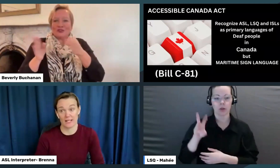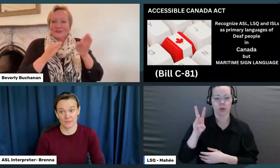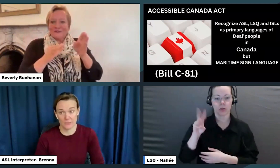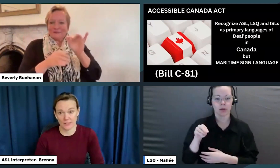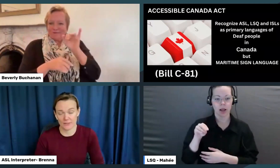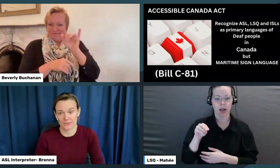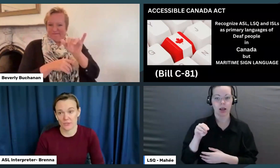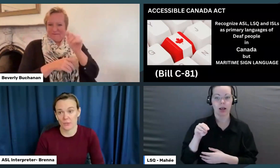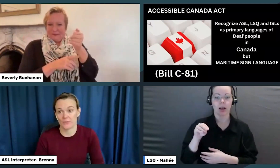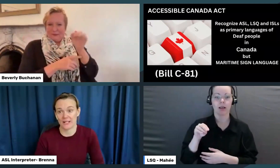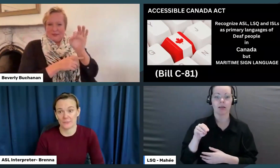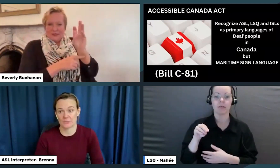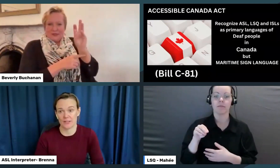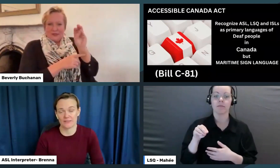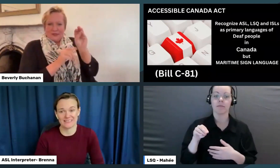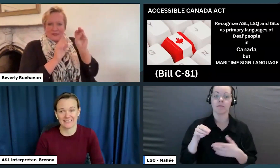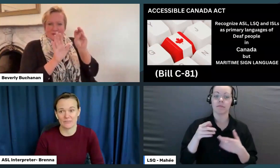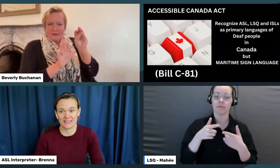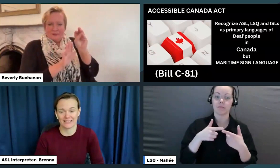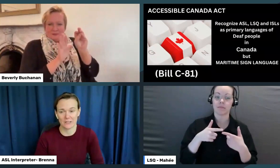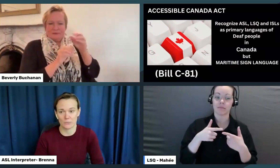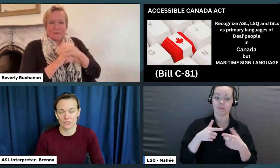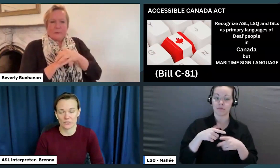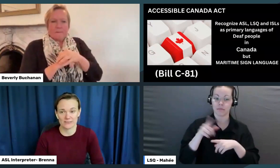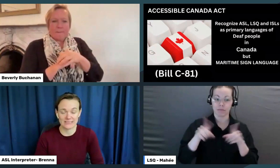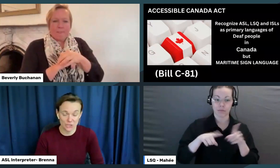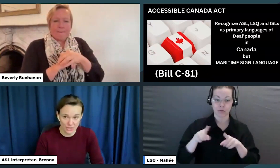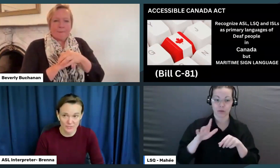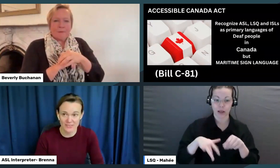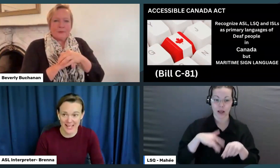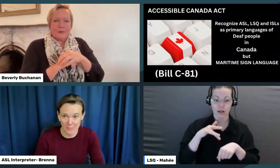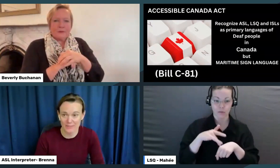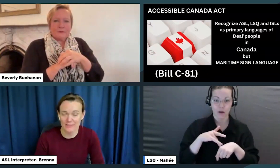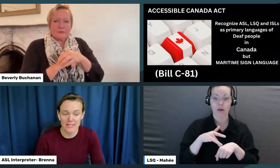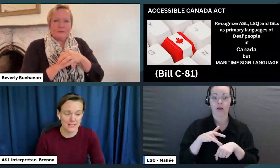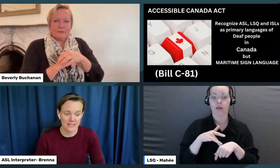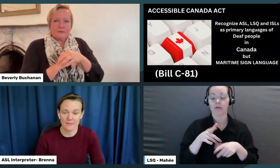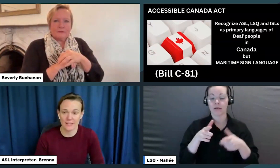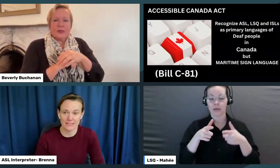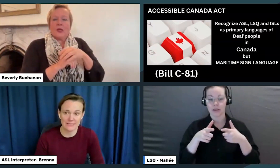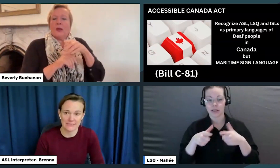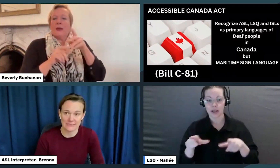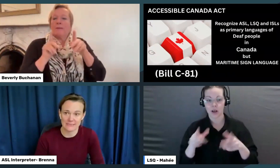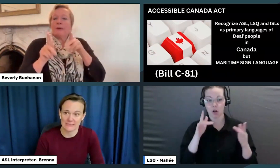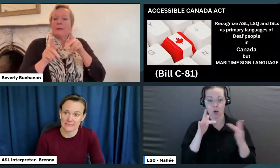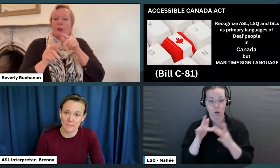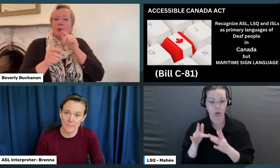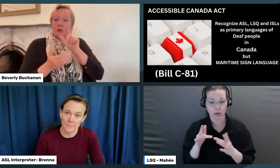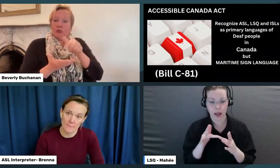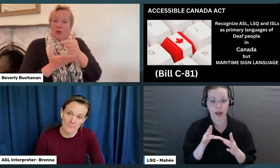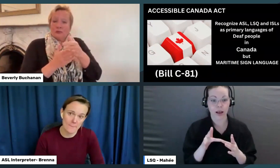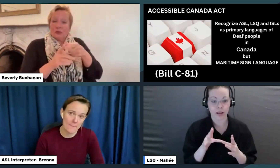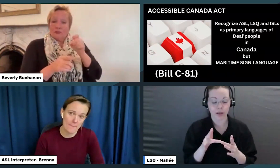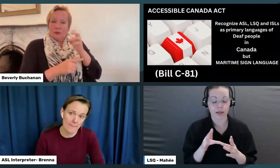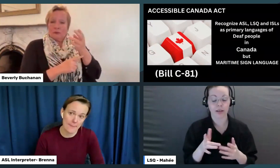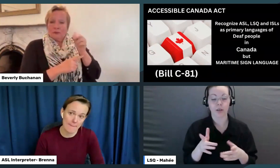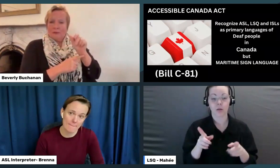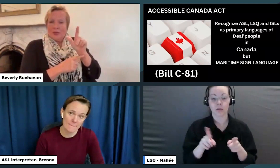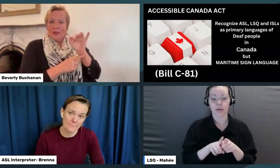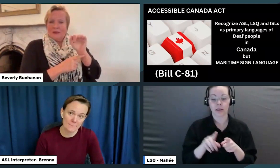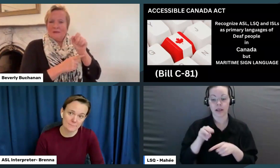déménagé ailleurs. Et donc, c'est là où il y a eu un grand changement de langage, de langue, pardon, dans les années 1960.